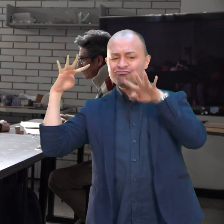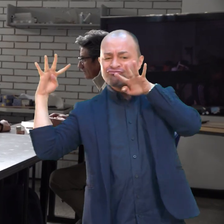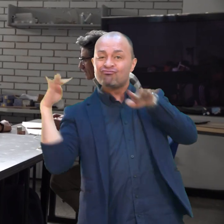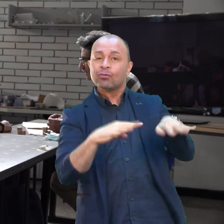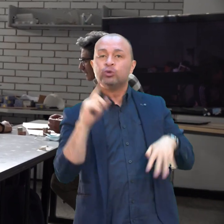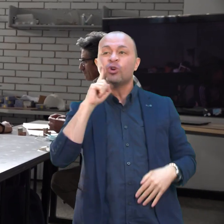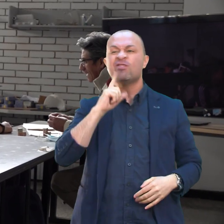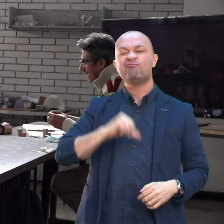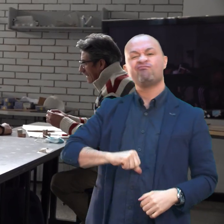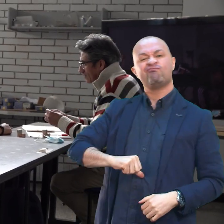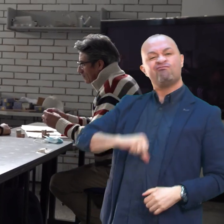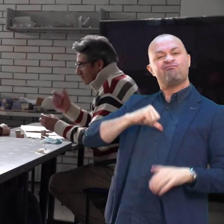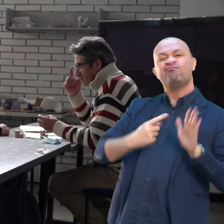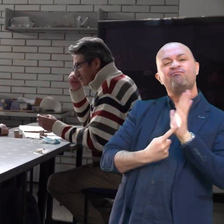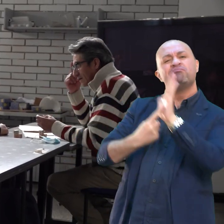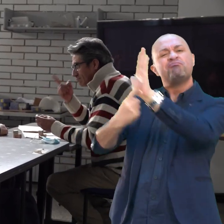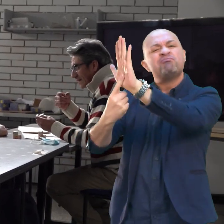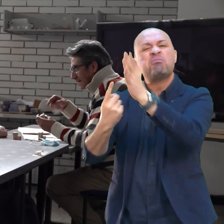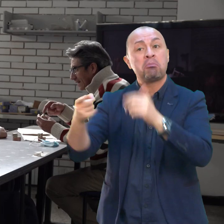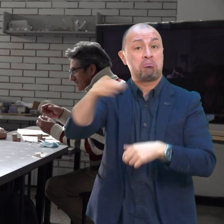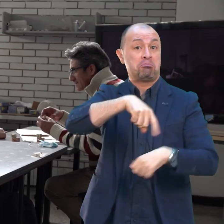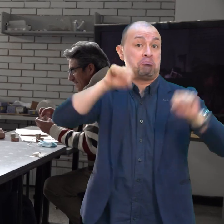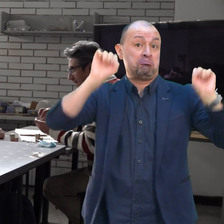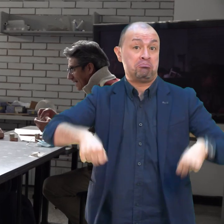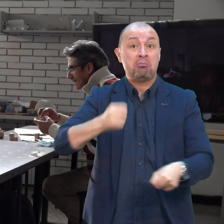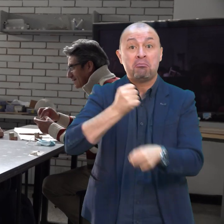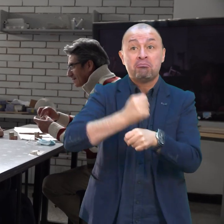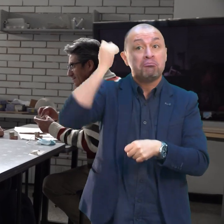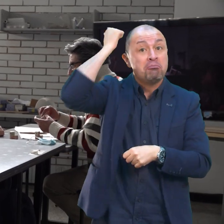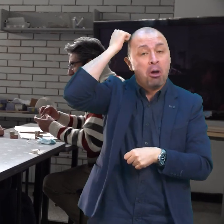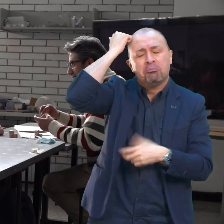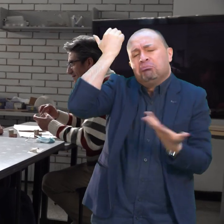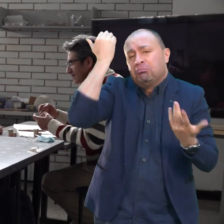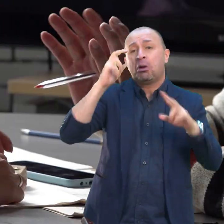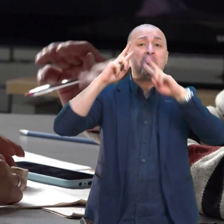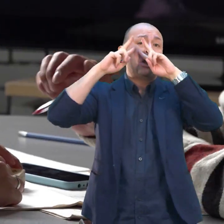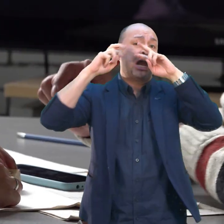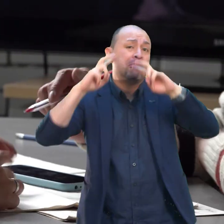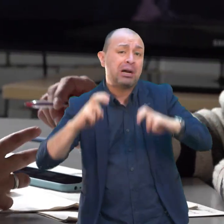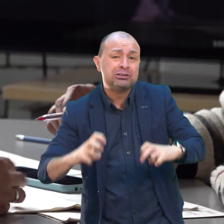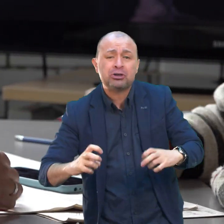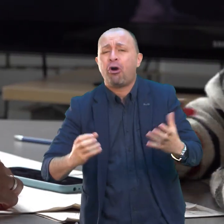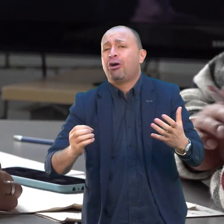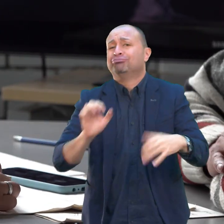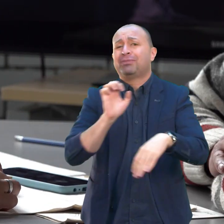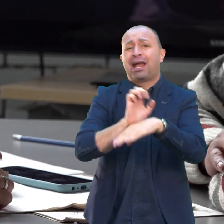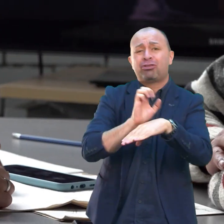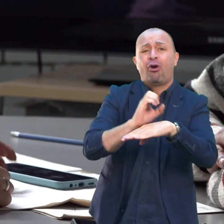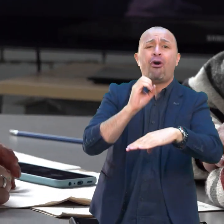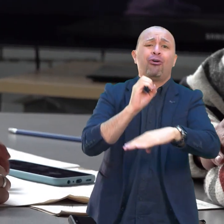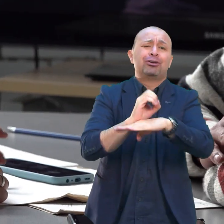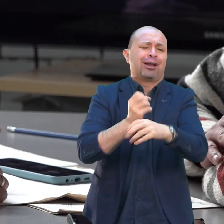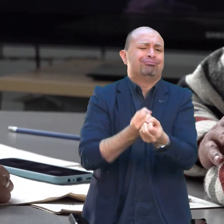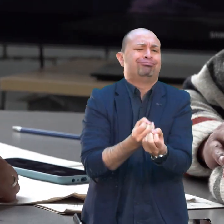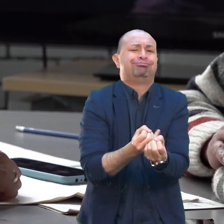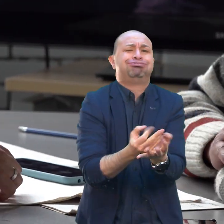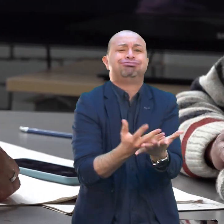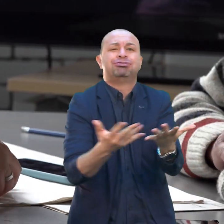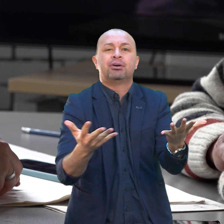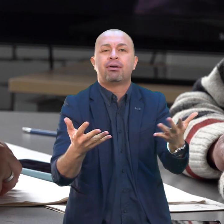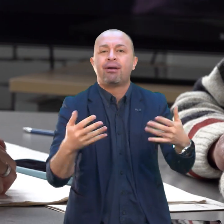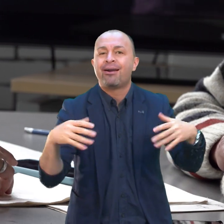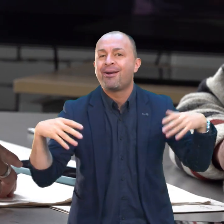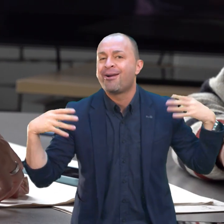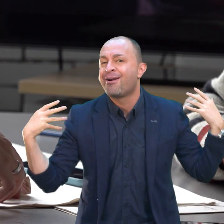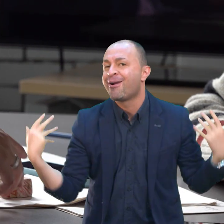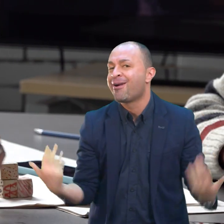desempeñarse como docente, sino que se tiene la posibilidad de demostrar con orgullo que puede trabajar como profesor,